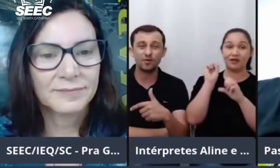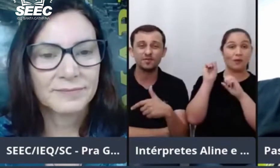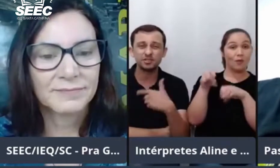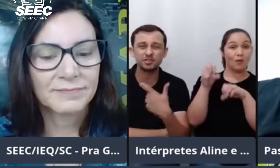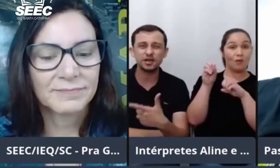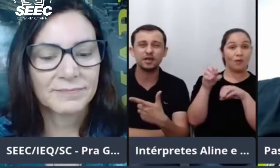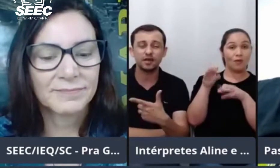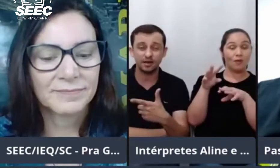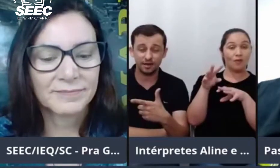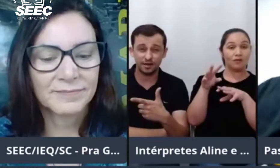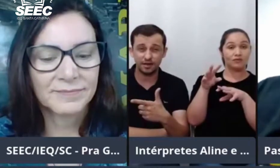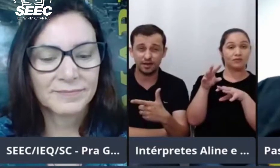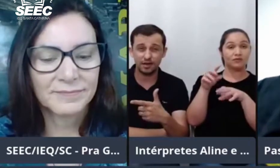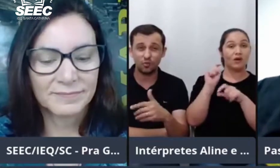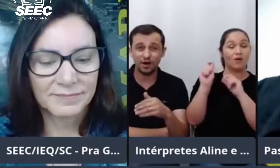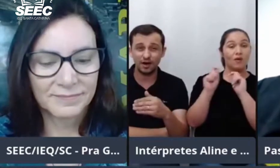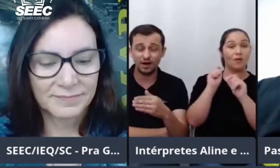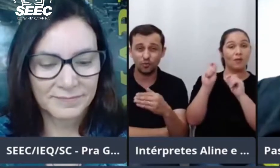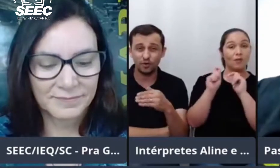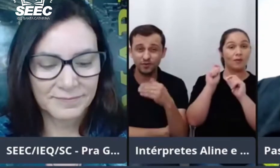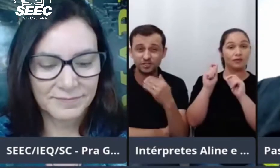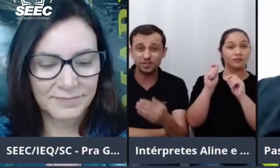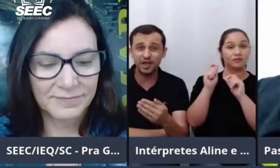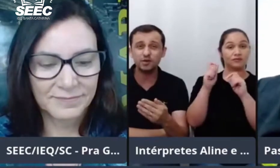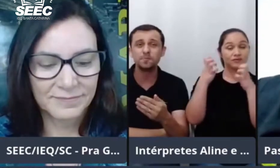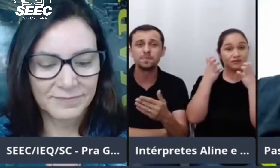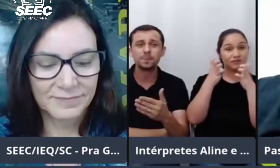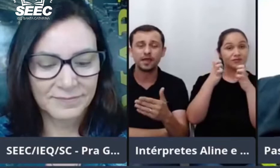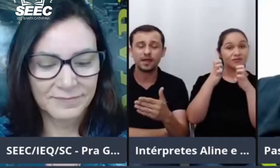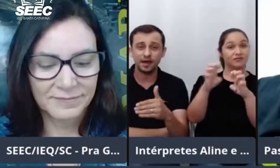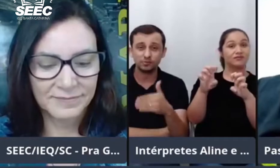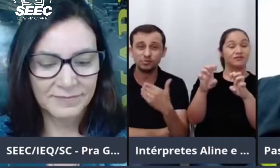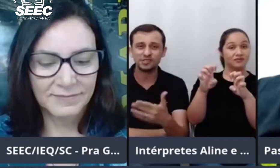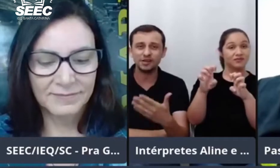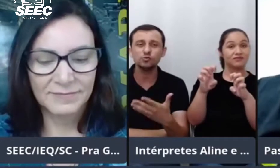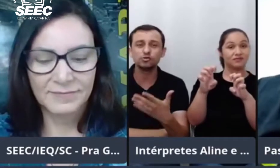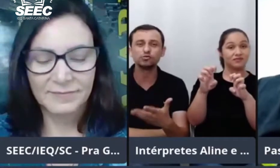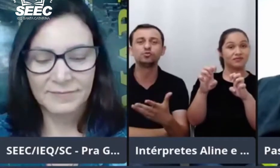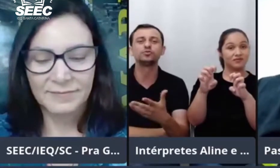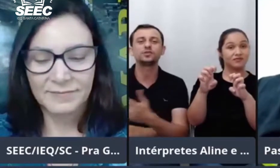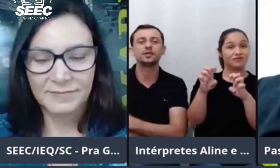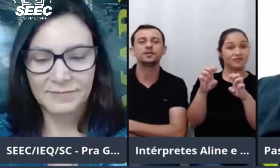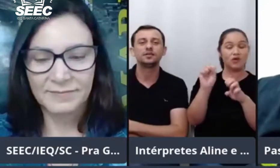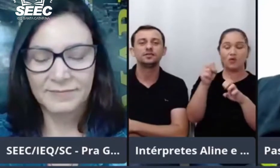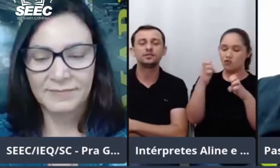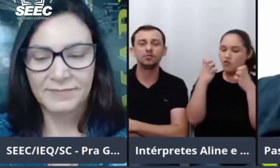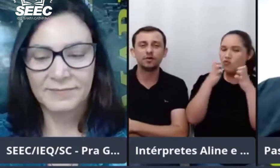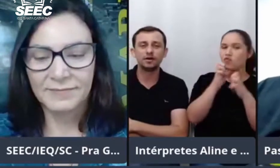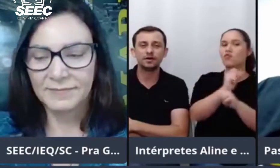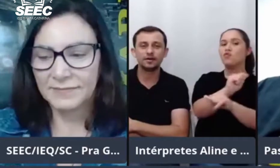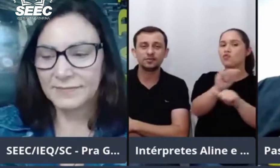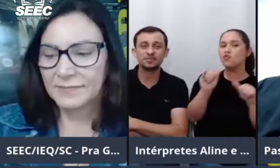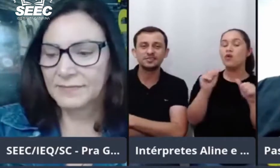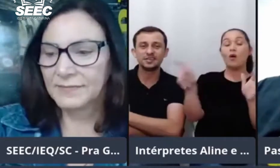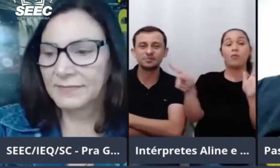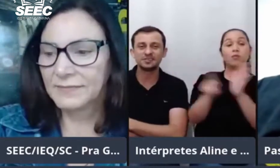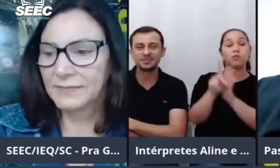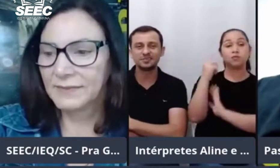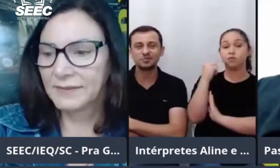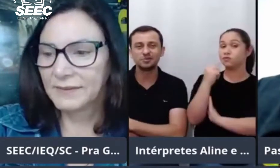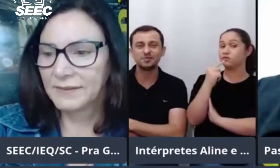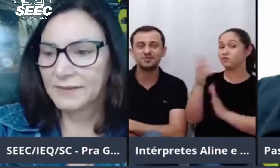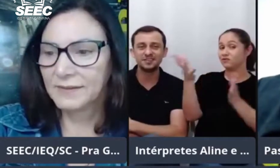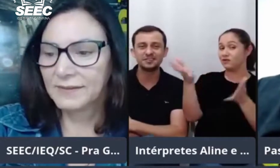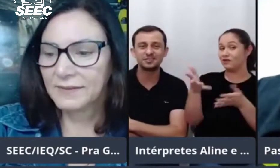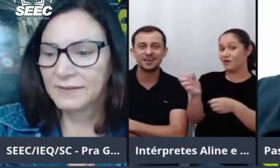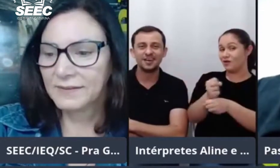que é o evangelho, o evangelho anunciado aos surdos, né? Então, nós iniciamos esse